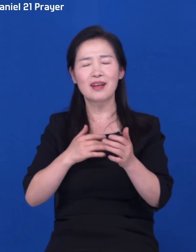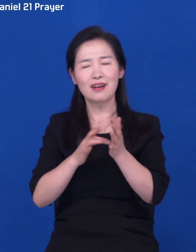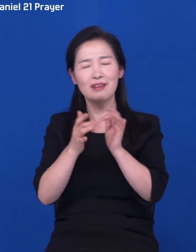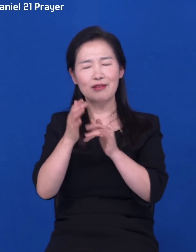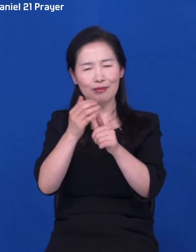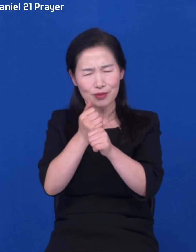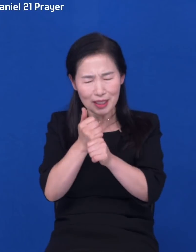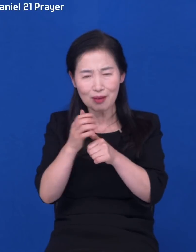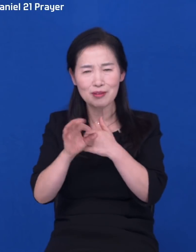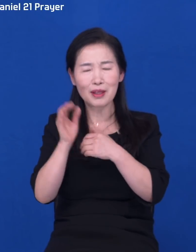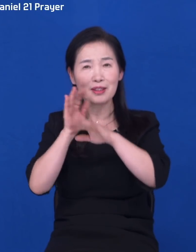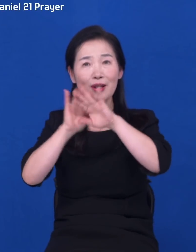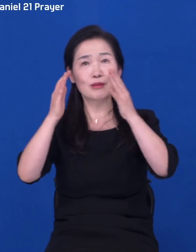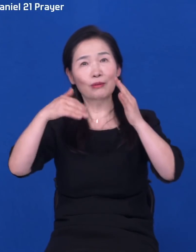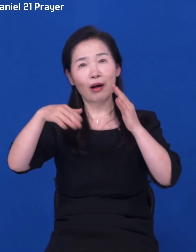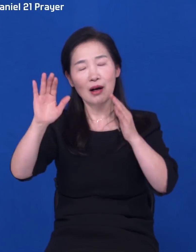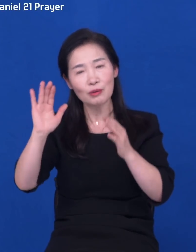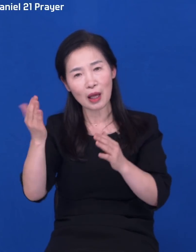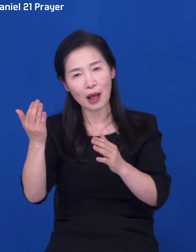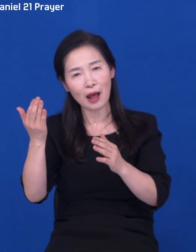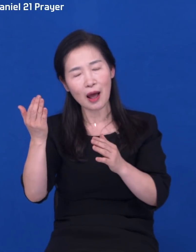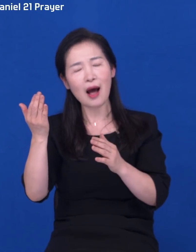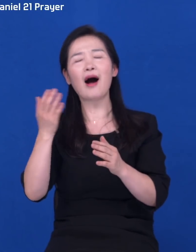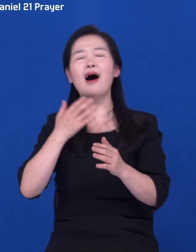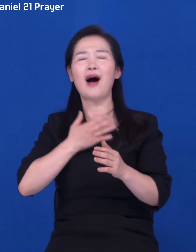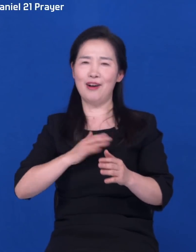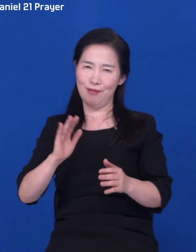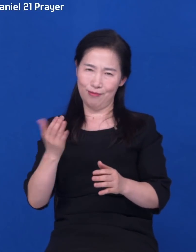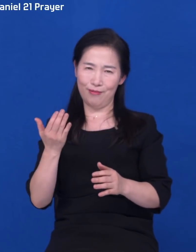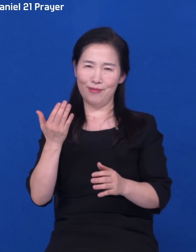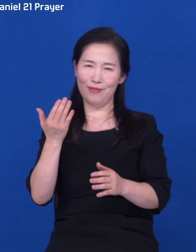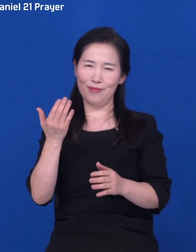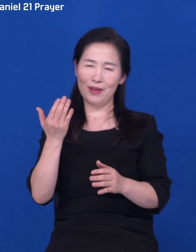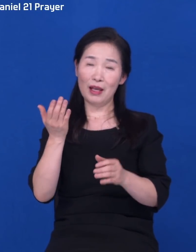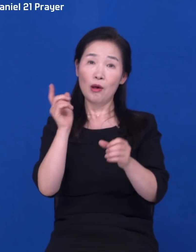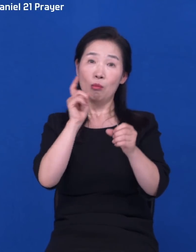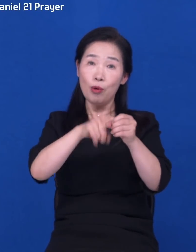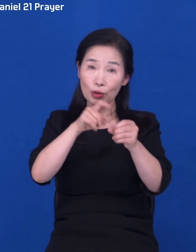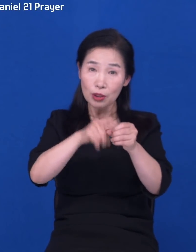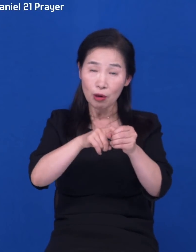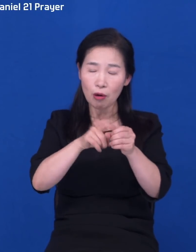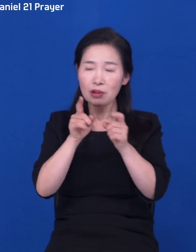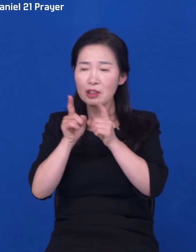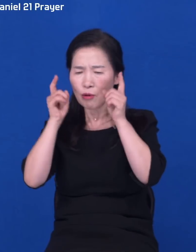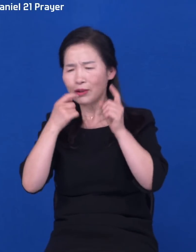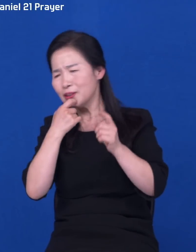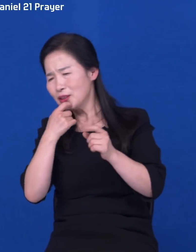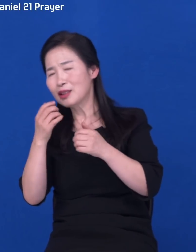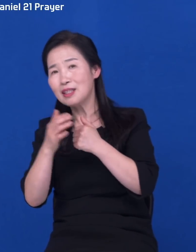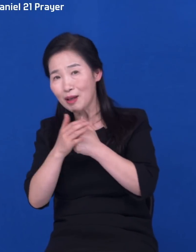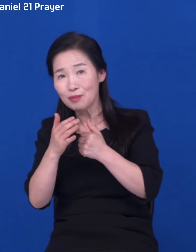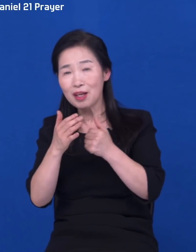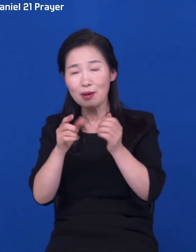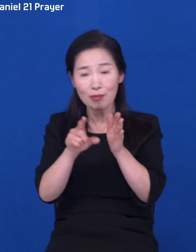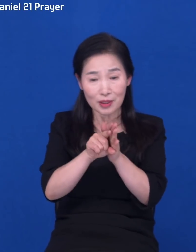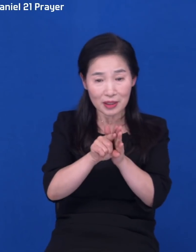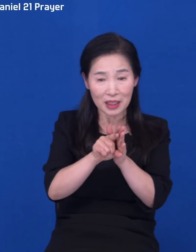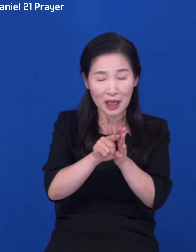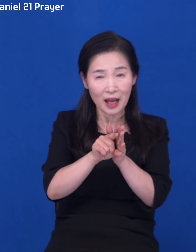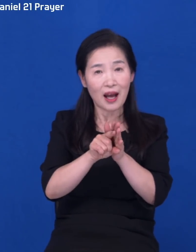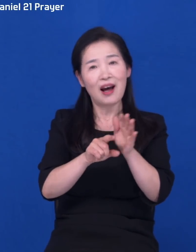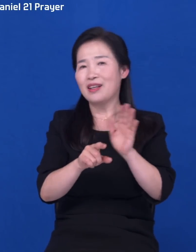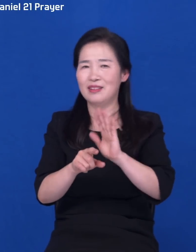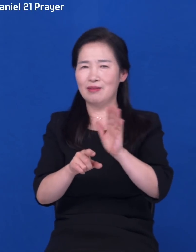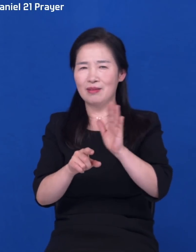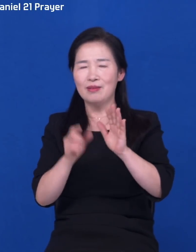되니까 목적이 지옥에 가기 싫어서 약간 믿기 시작했는데 그 다음부터는 천국에 너무 당연히 가고 싶어지는 거죠.